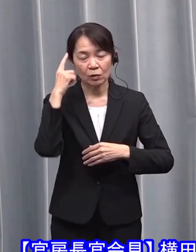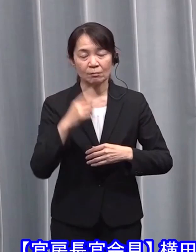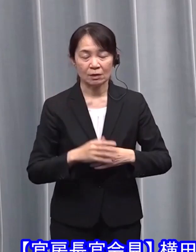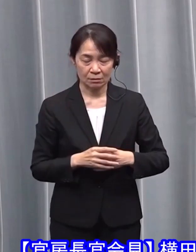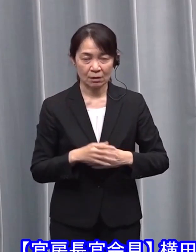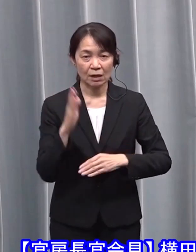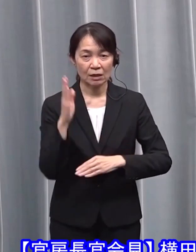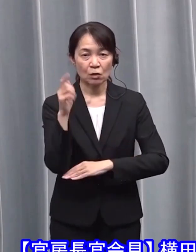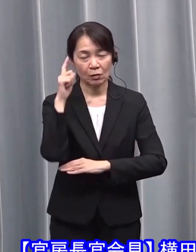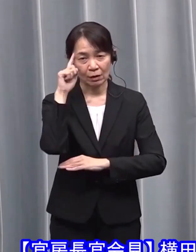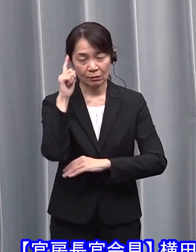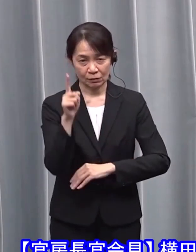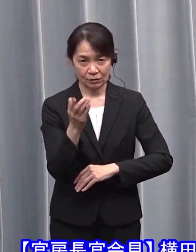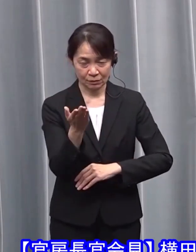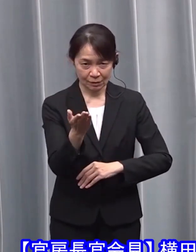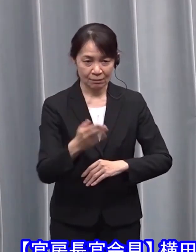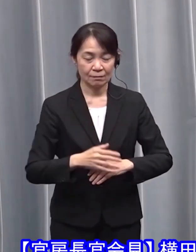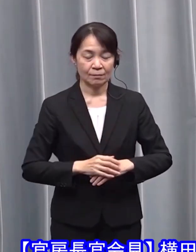見解をお聞かせください。